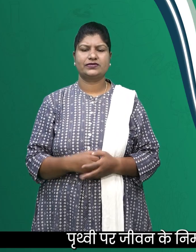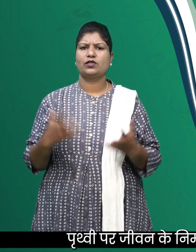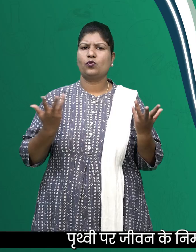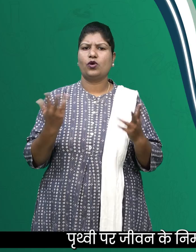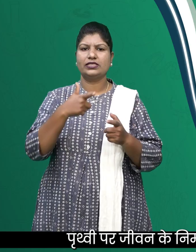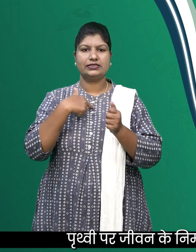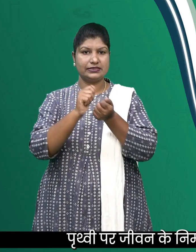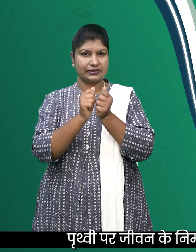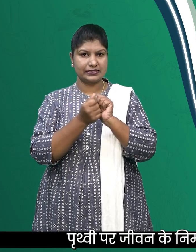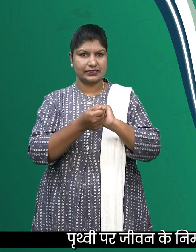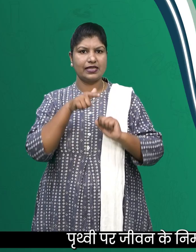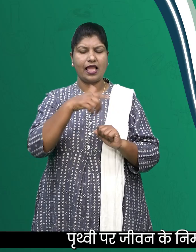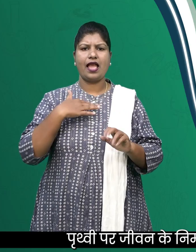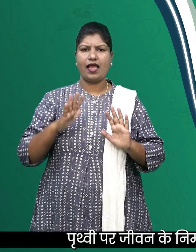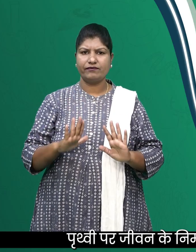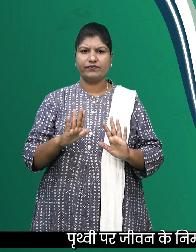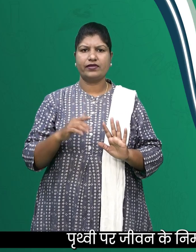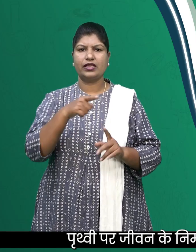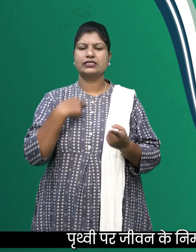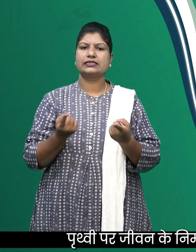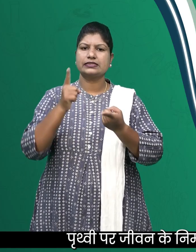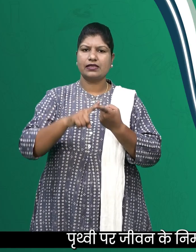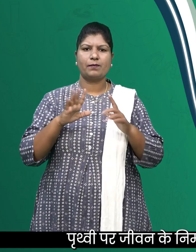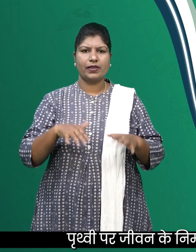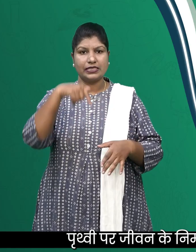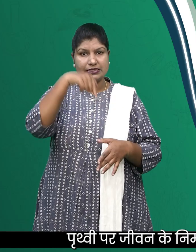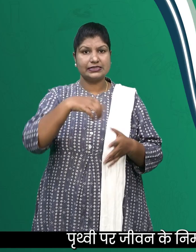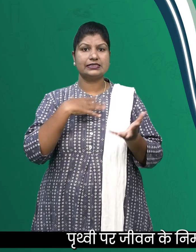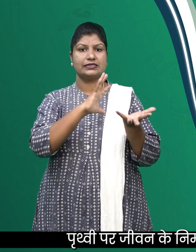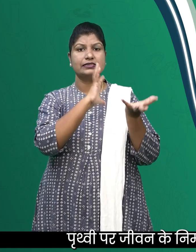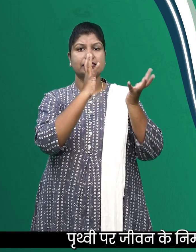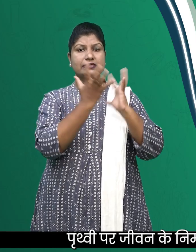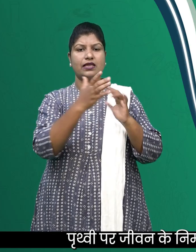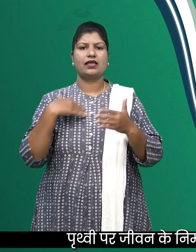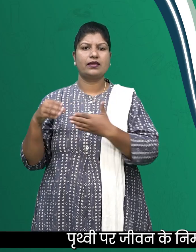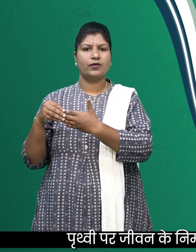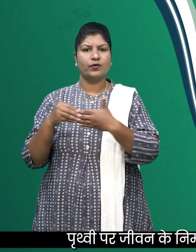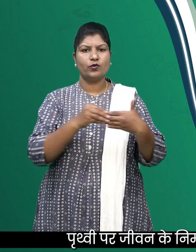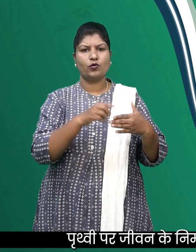पृथ्वी पर जीवन के निर्माण के लिए कौन से परिवर्तन होने चाहिए थे?